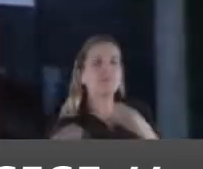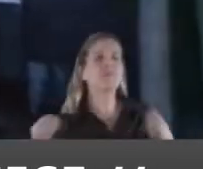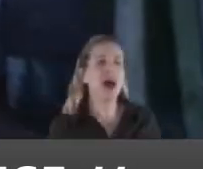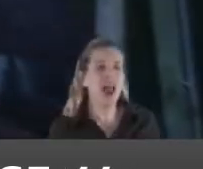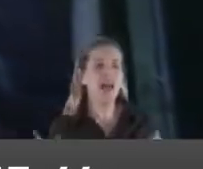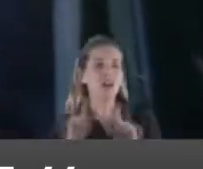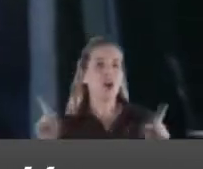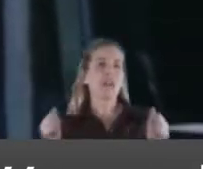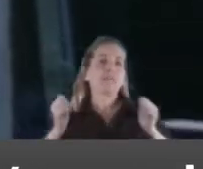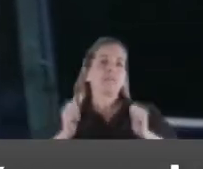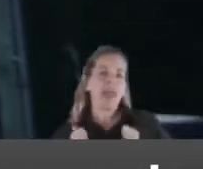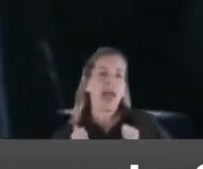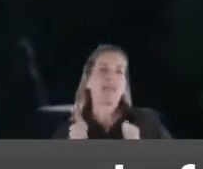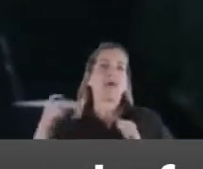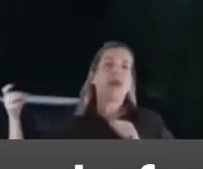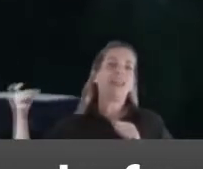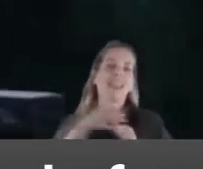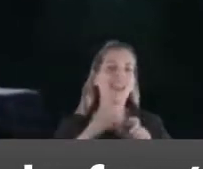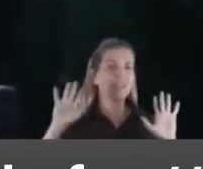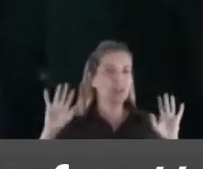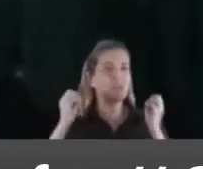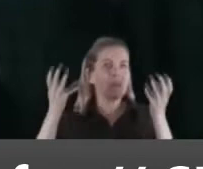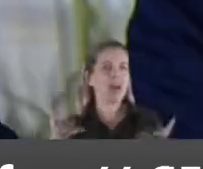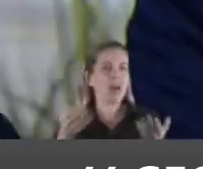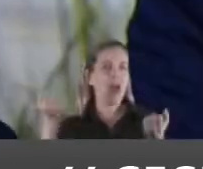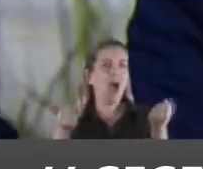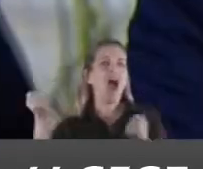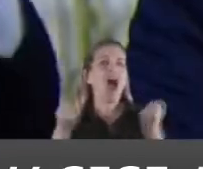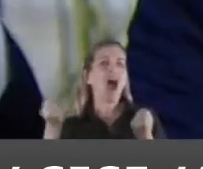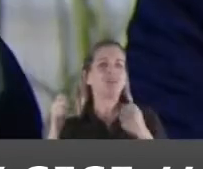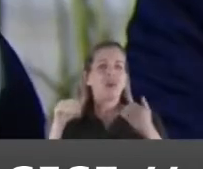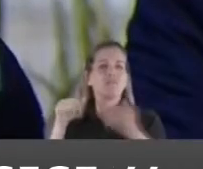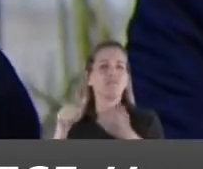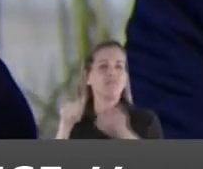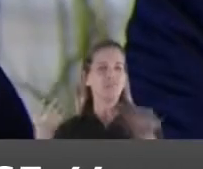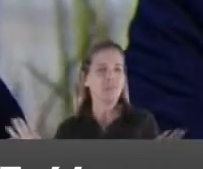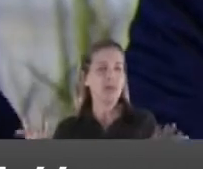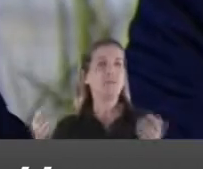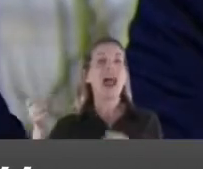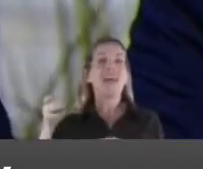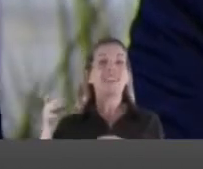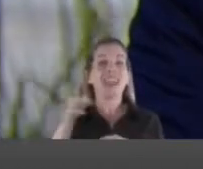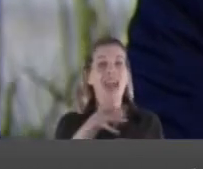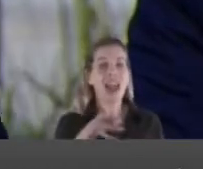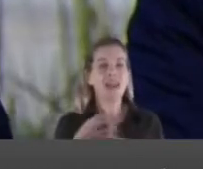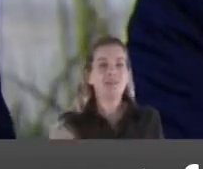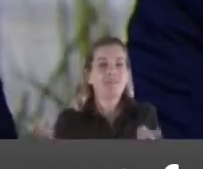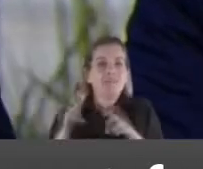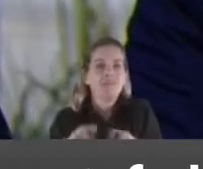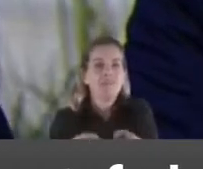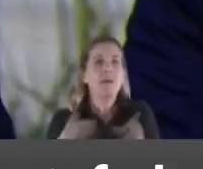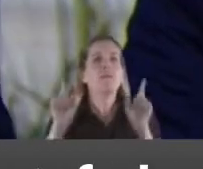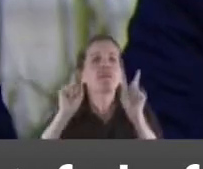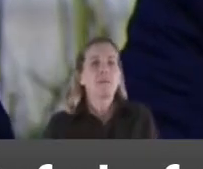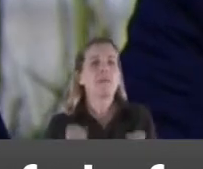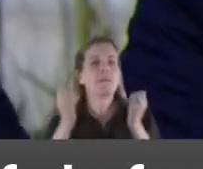pase el tren. Es también una obra que beneficia mucho a los que van en tren, porque es una obra